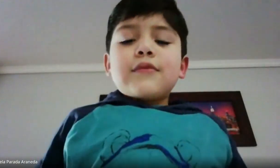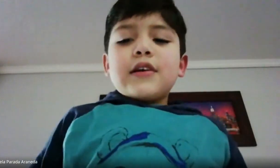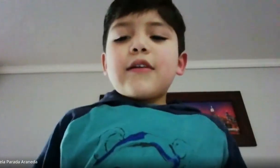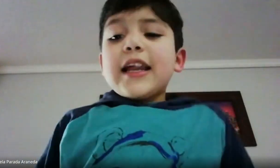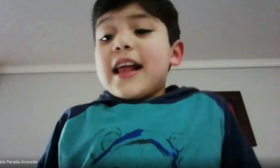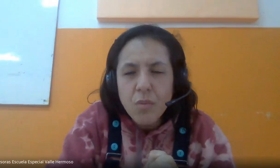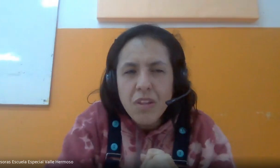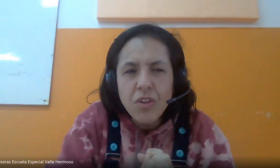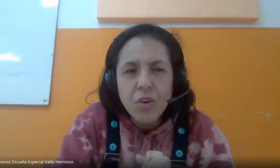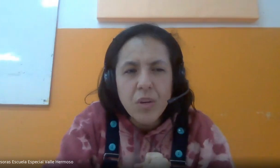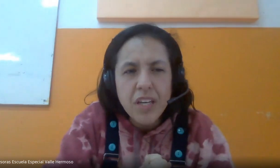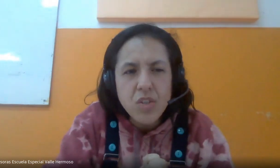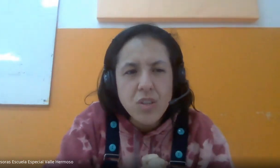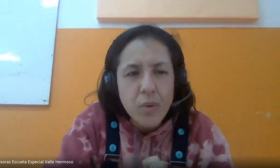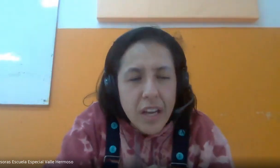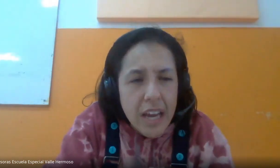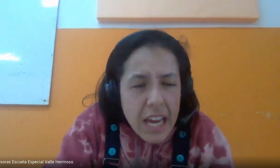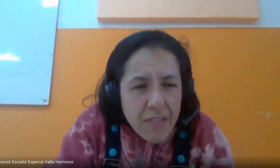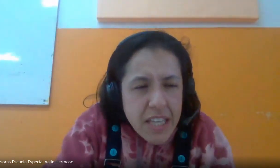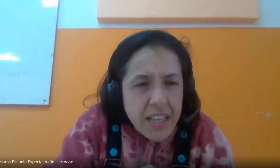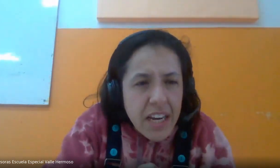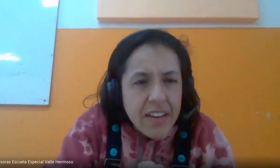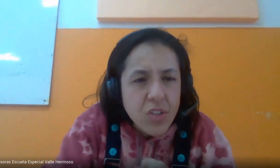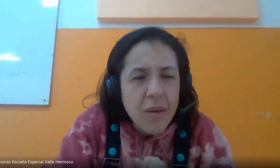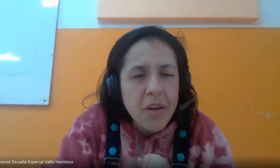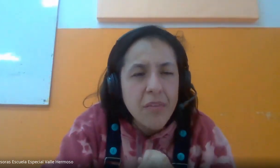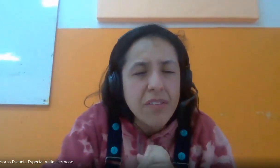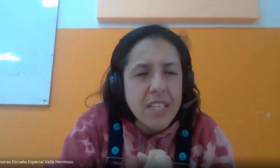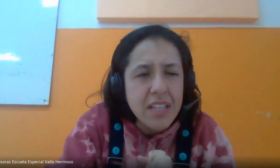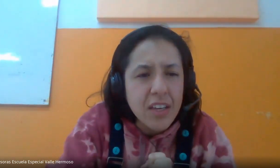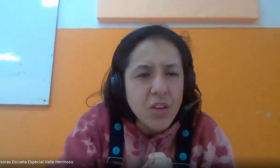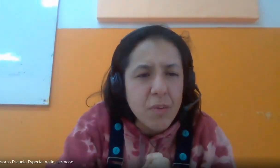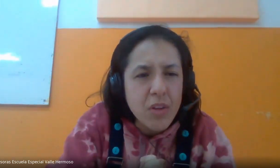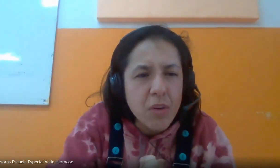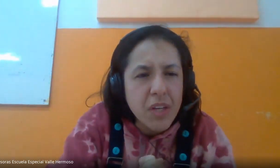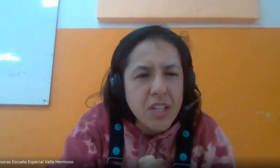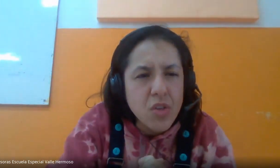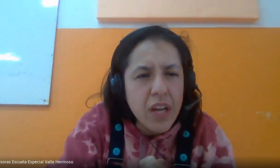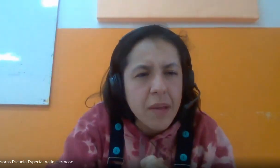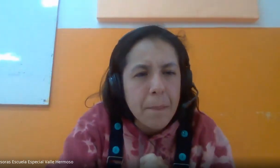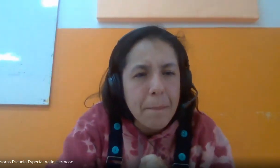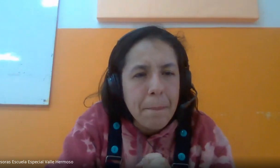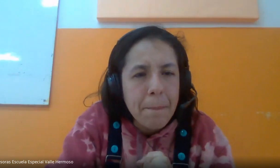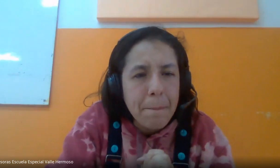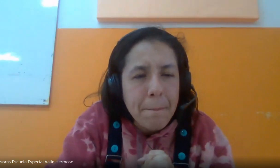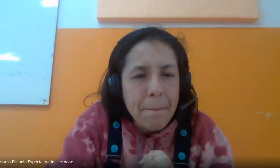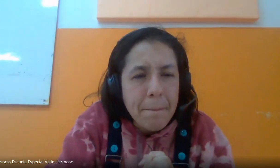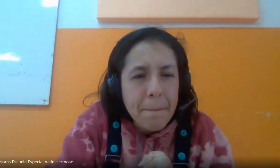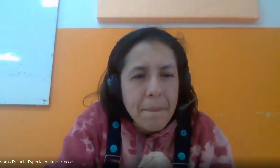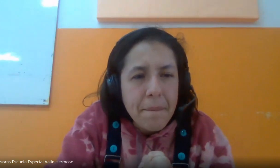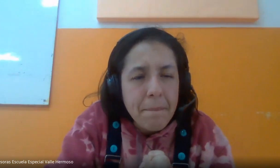A ver, ¿y qué otro medio de comunicación se acuerdan? Ahí el Vicente levantó la mano. A ver, Vicente, ¿qué otro medio de comunicación hay? La